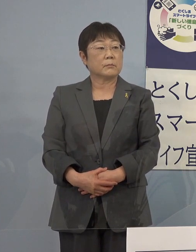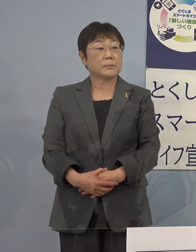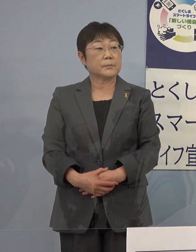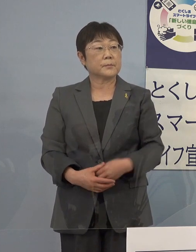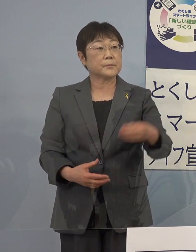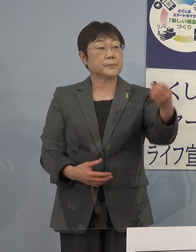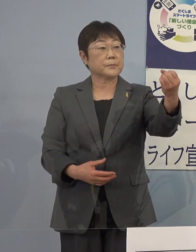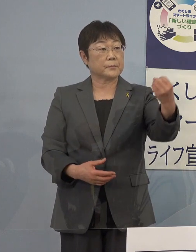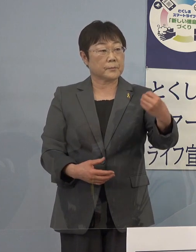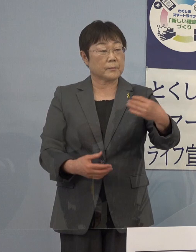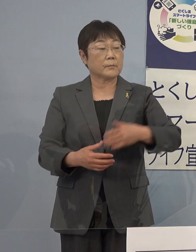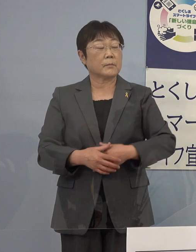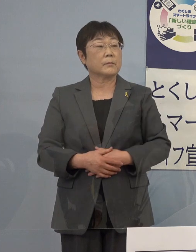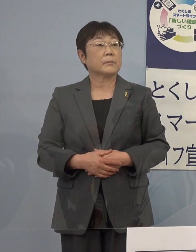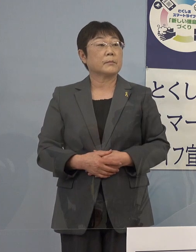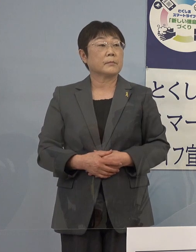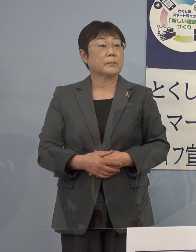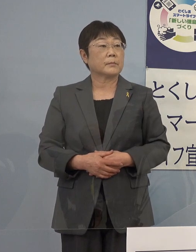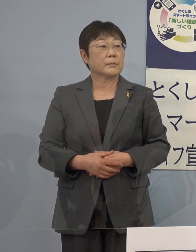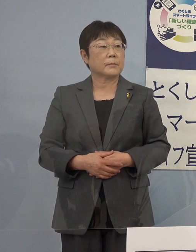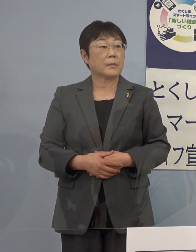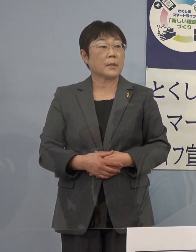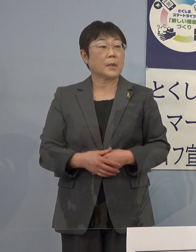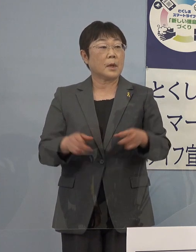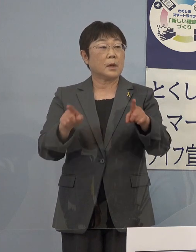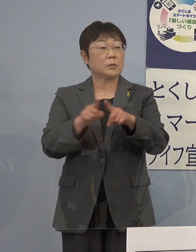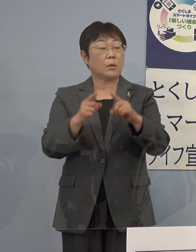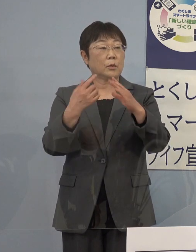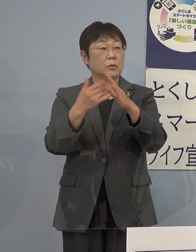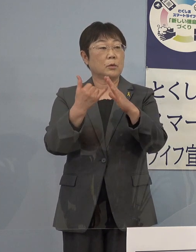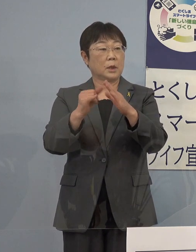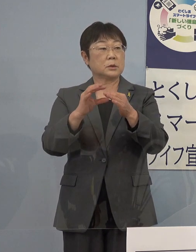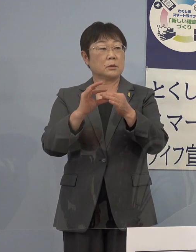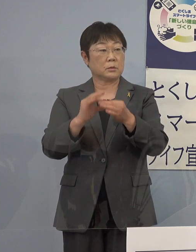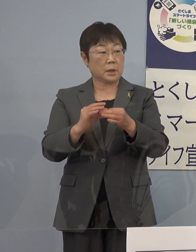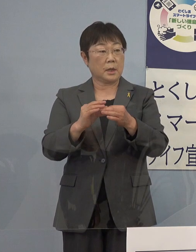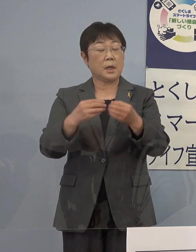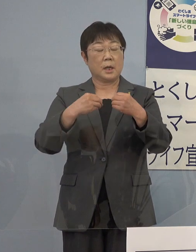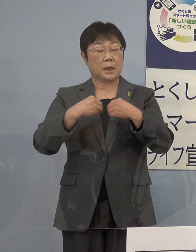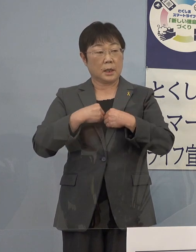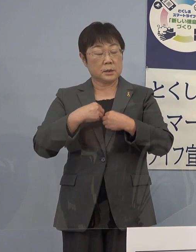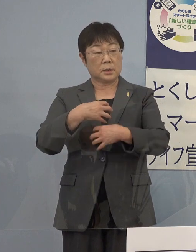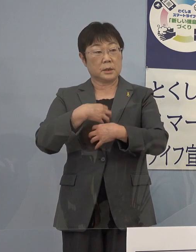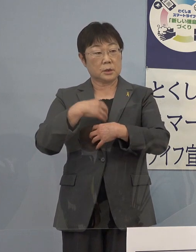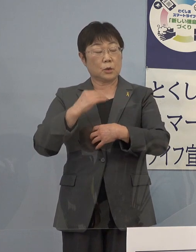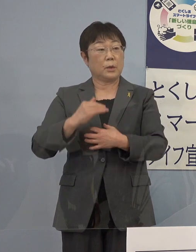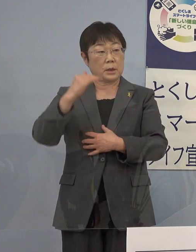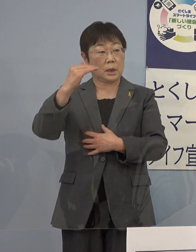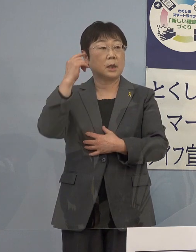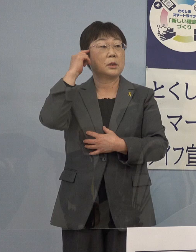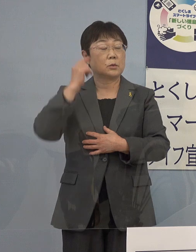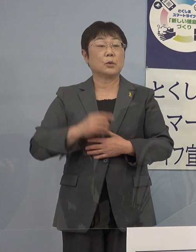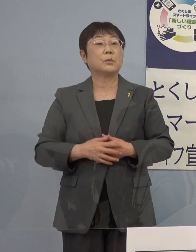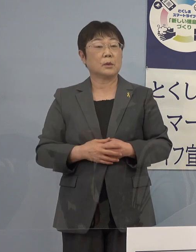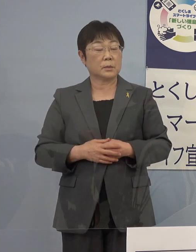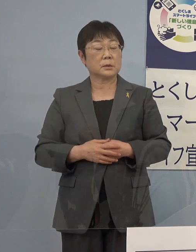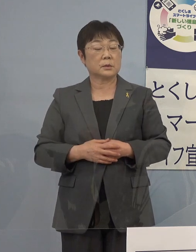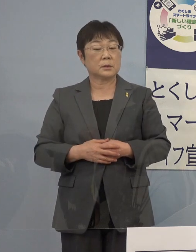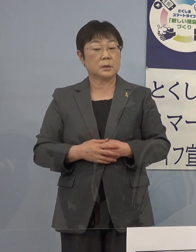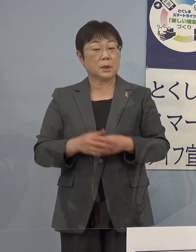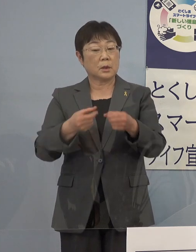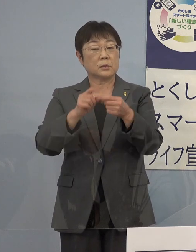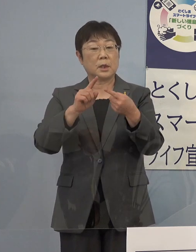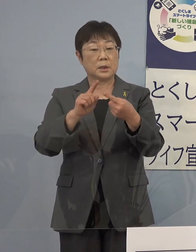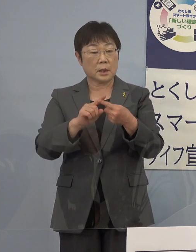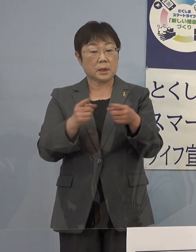すいません、 どうぞ。 まあ、同居の家族ということで感染リスクはかなり高いかと思うんですが、なんか具体的